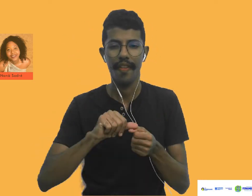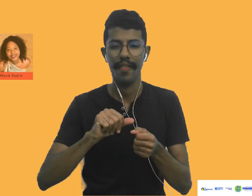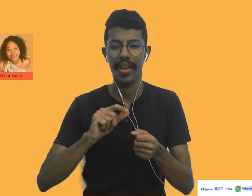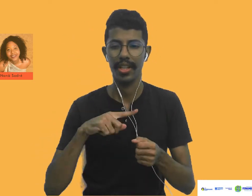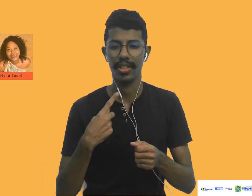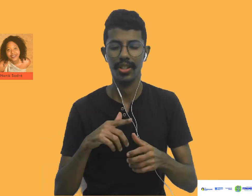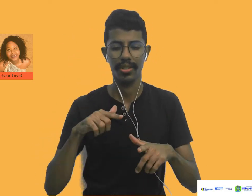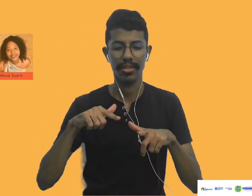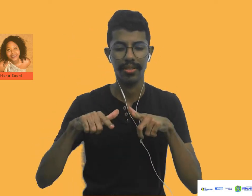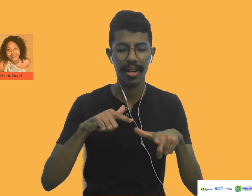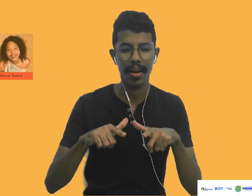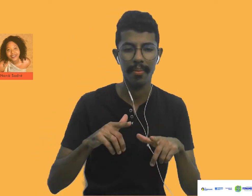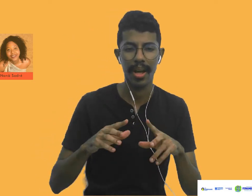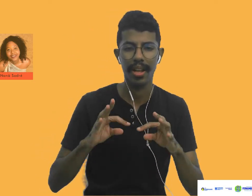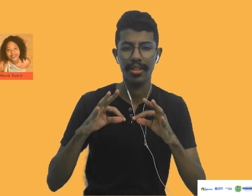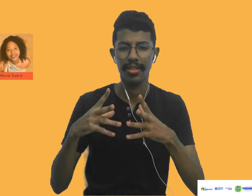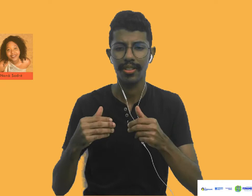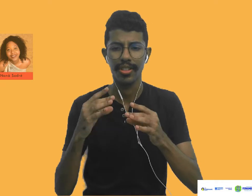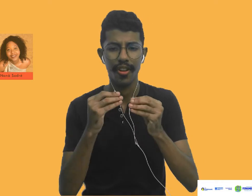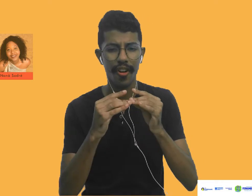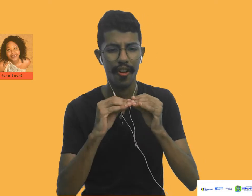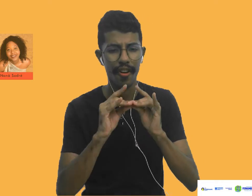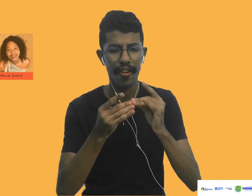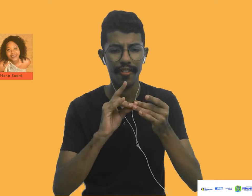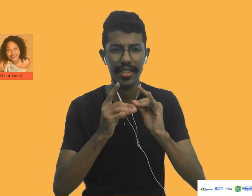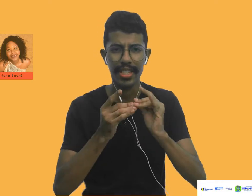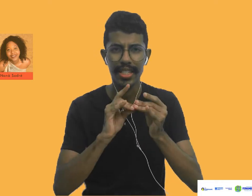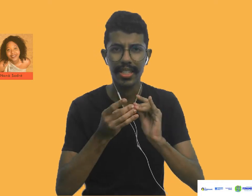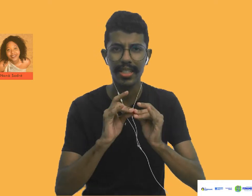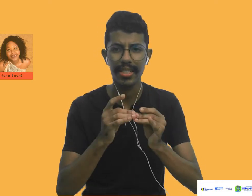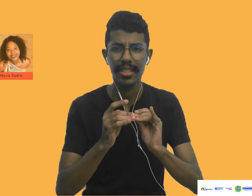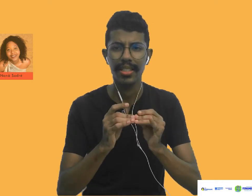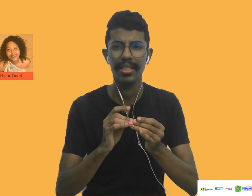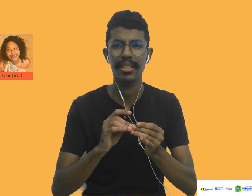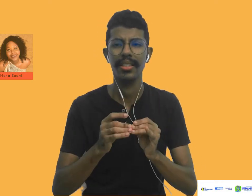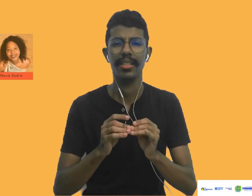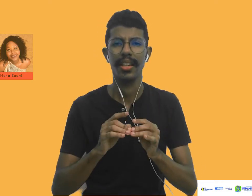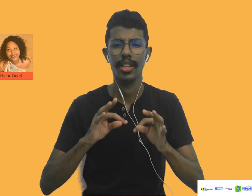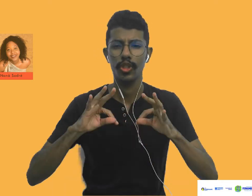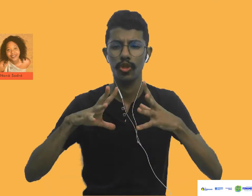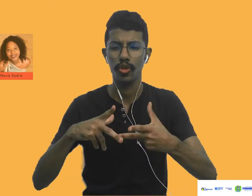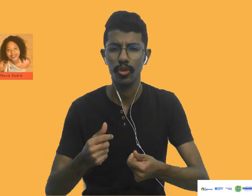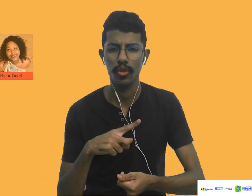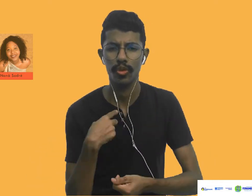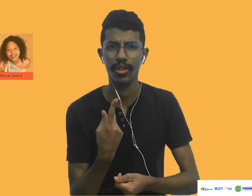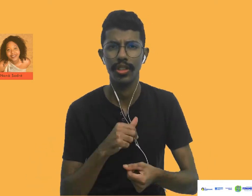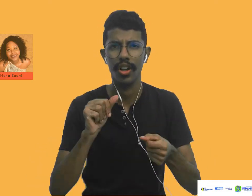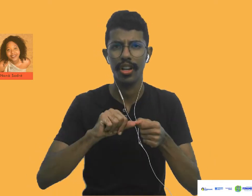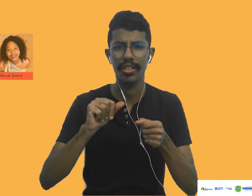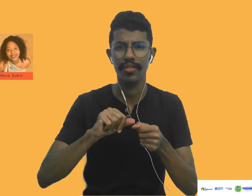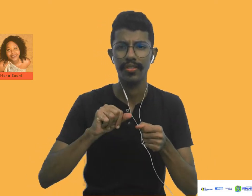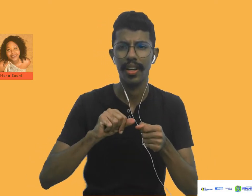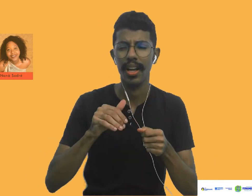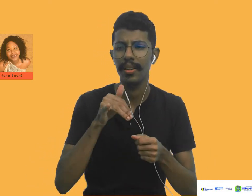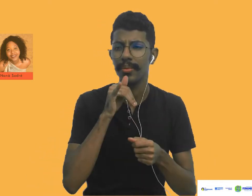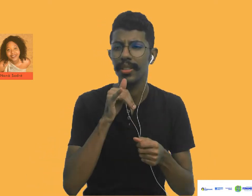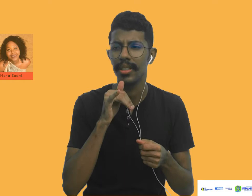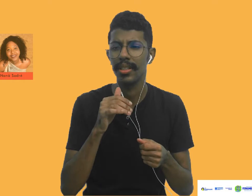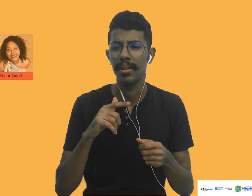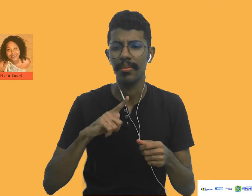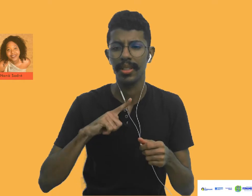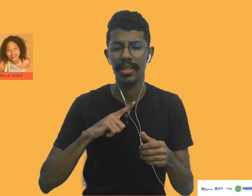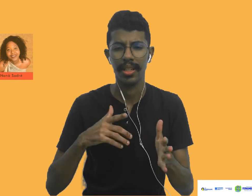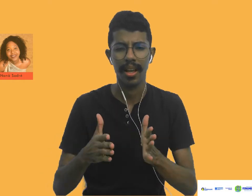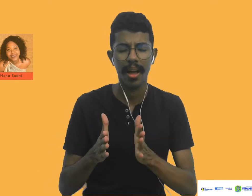todos os trabalhos, todas as oficinas, né? Tudo que a gente faz, a gente vai muito para esse olhar. Olha, tem